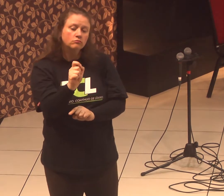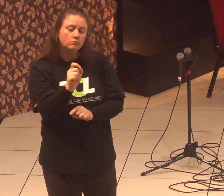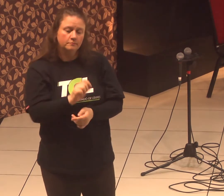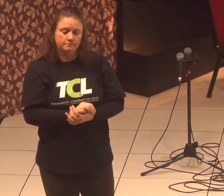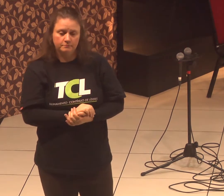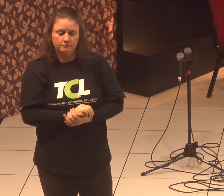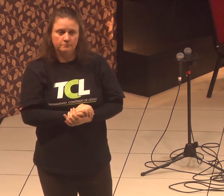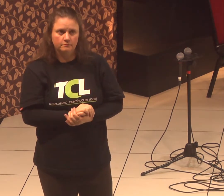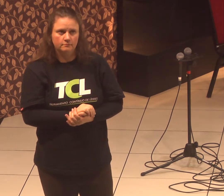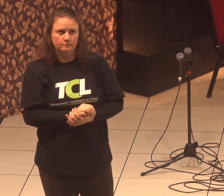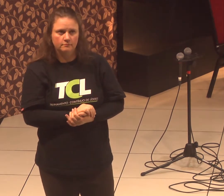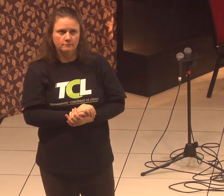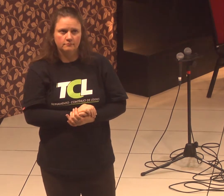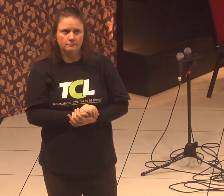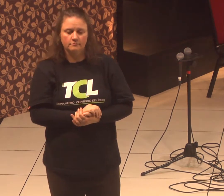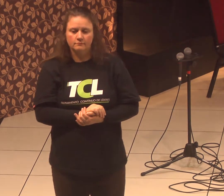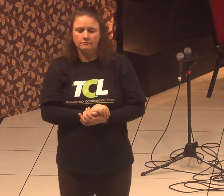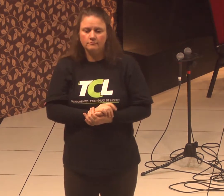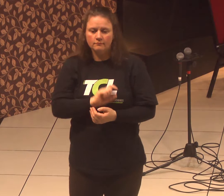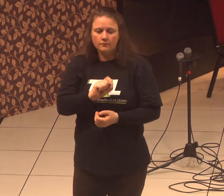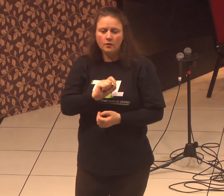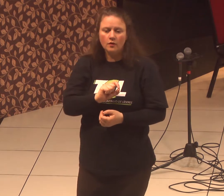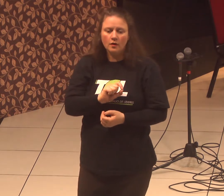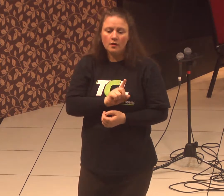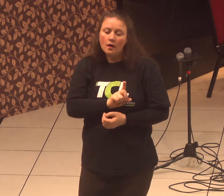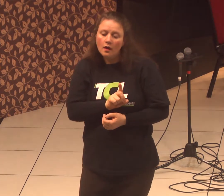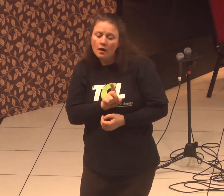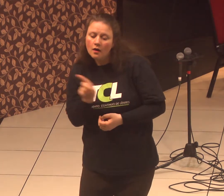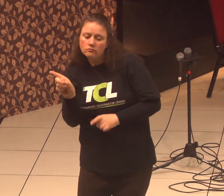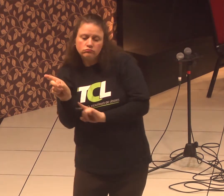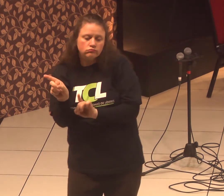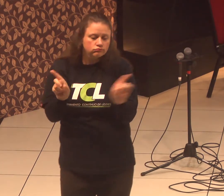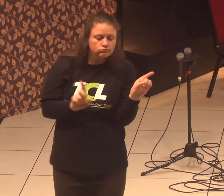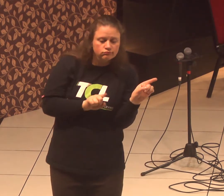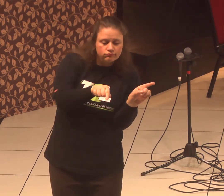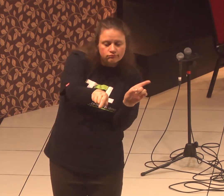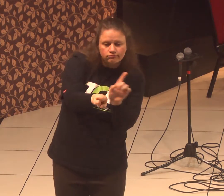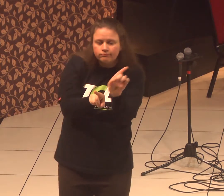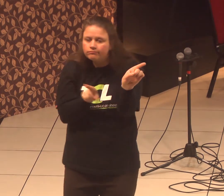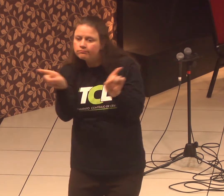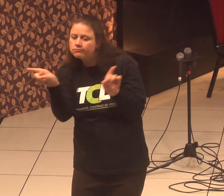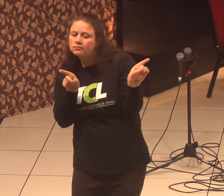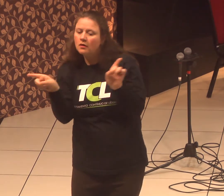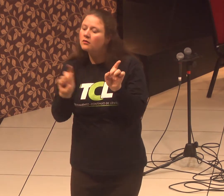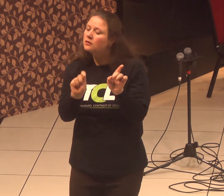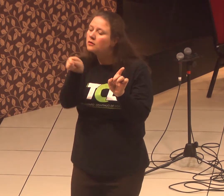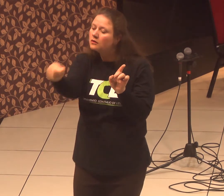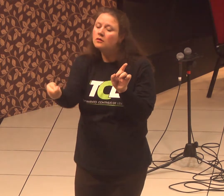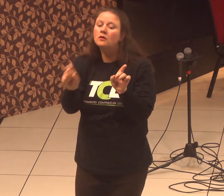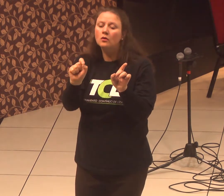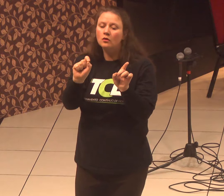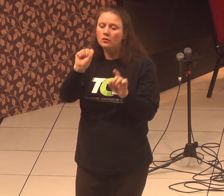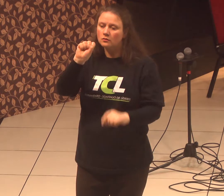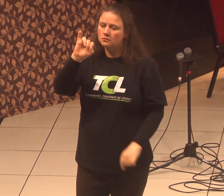Qual que é? Apontar. Apontar a algum lugar, é ou não é? Alguém. É sinalizar, mas o